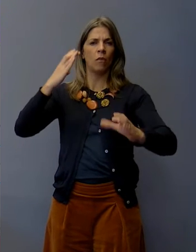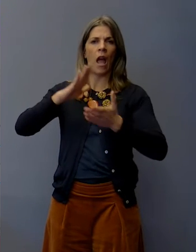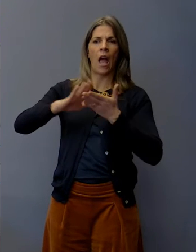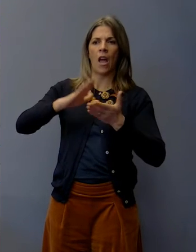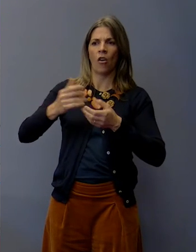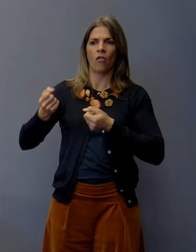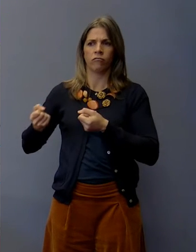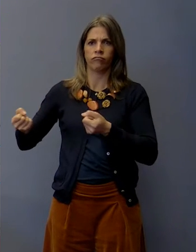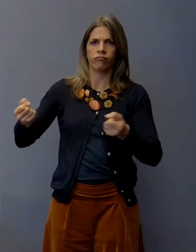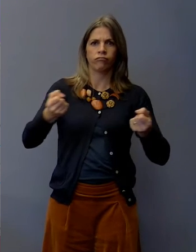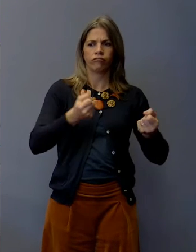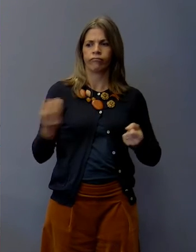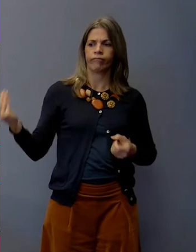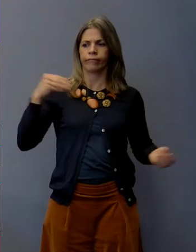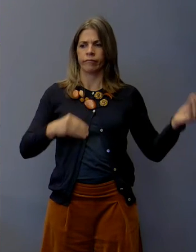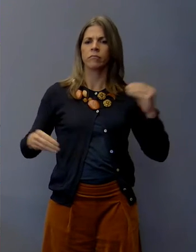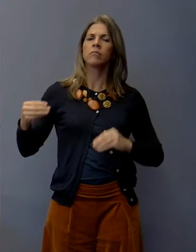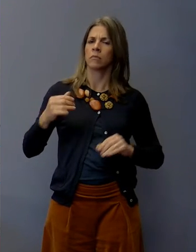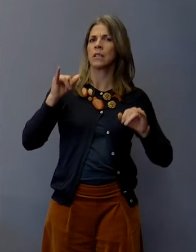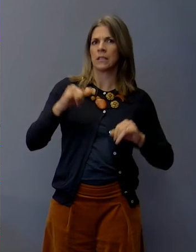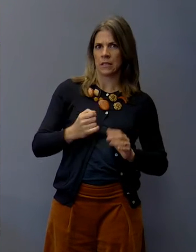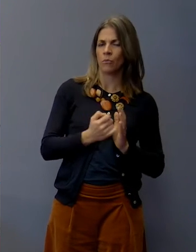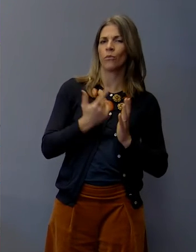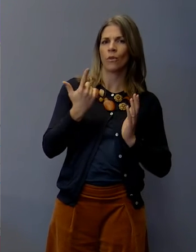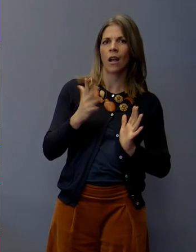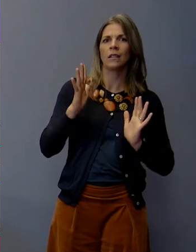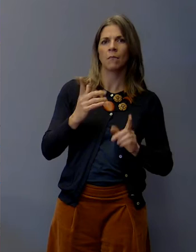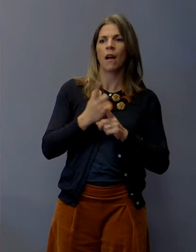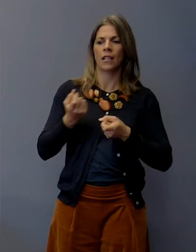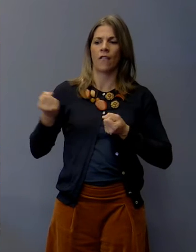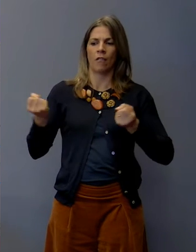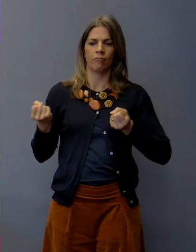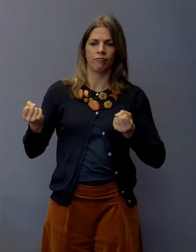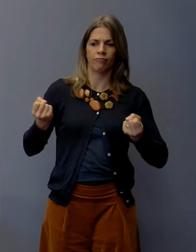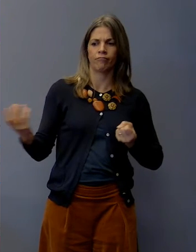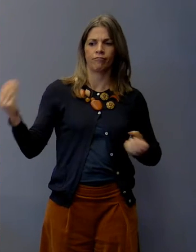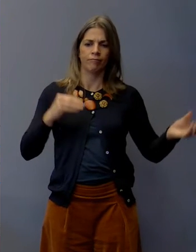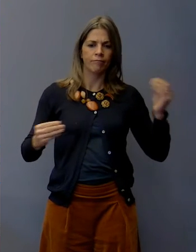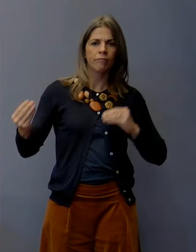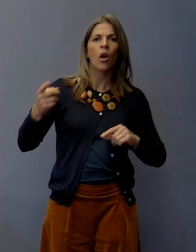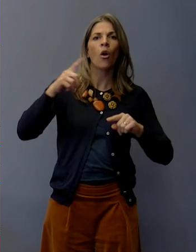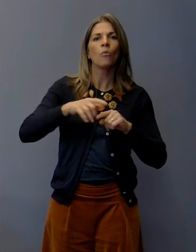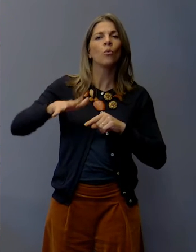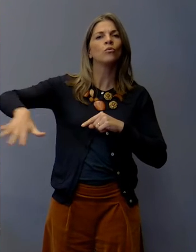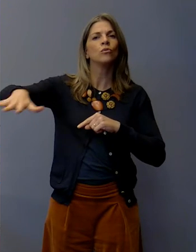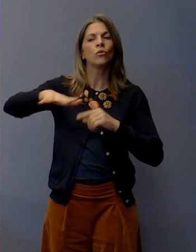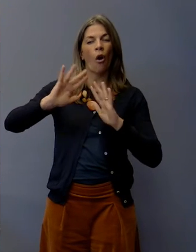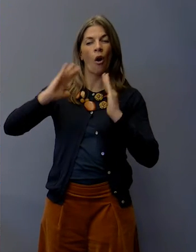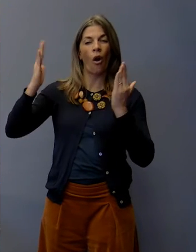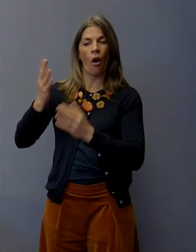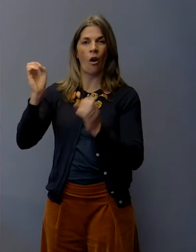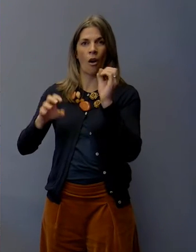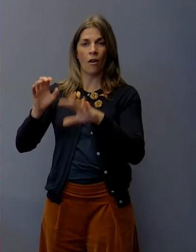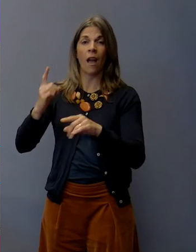ci vuole un intreccio in questo senso tra le cover e le isole ecologiche che devono essere preferibilmente una x